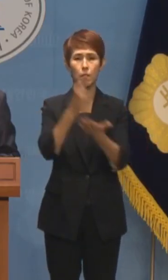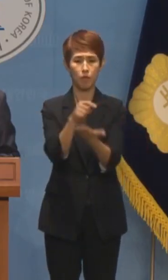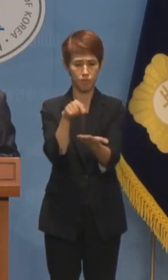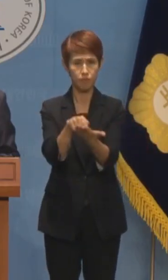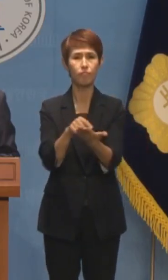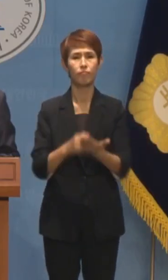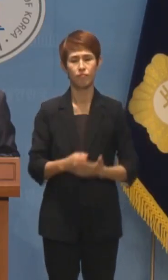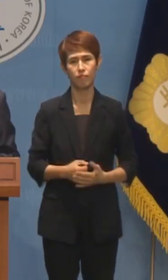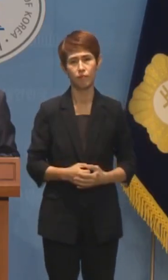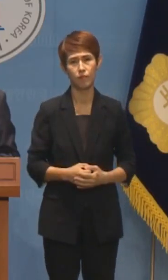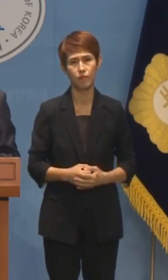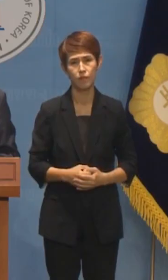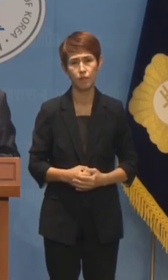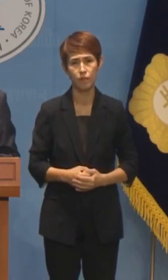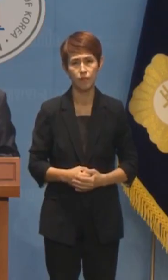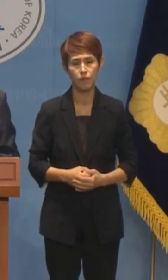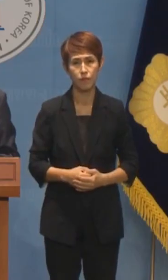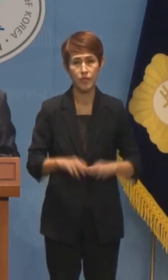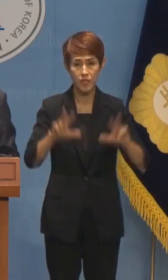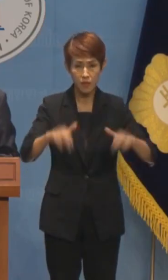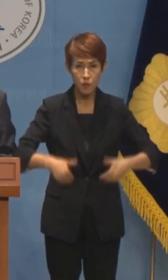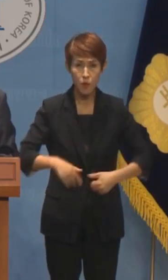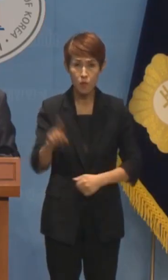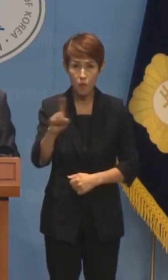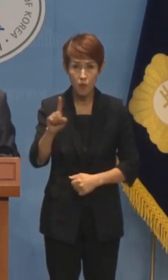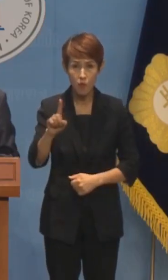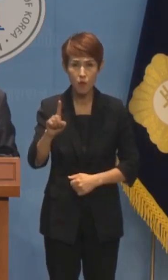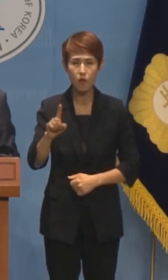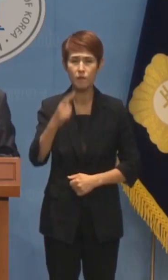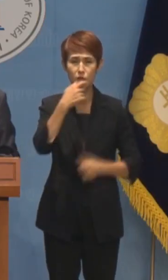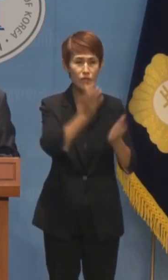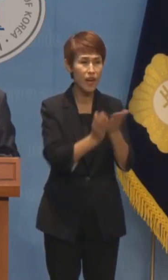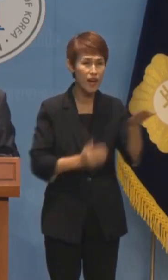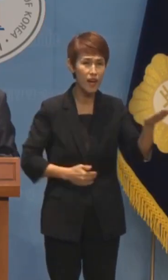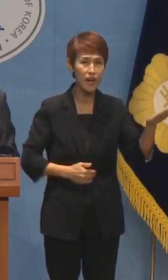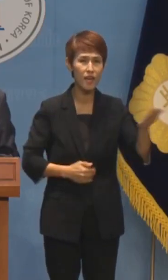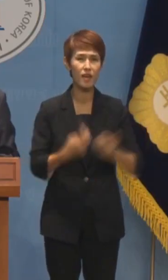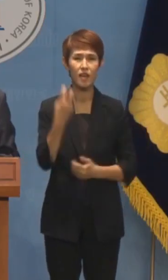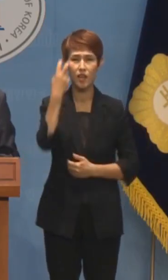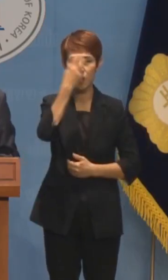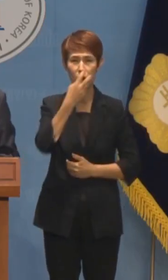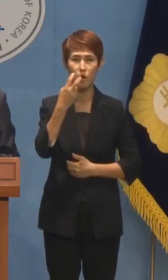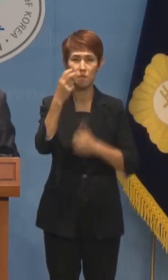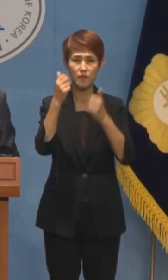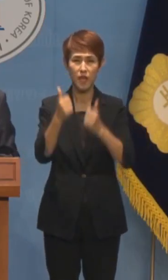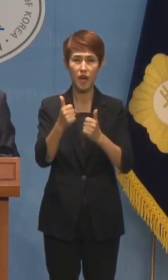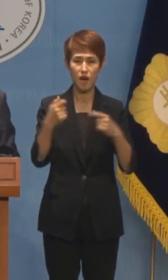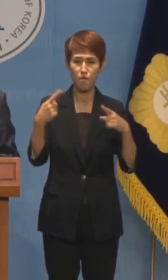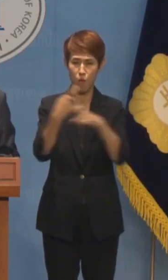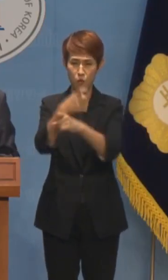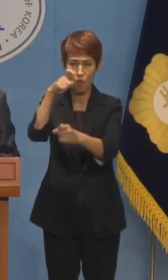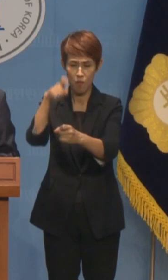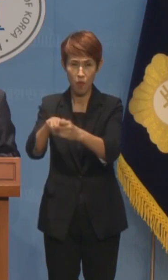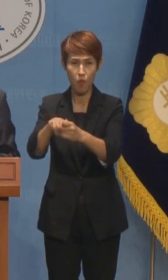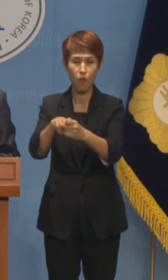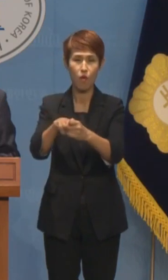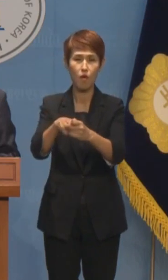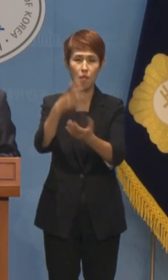명령입니다. 지금 필요한 것은 민주당의 검사 보복용 법 왜곡죄가